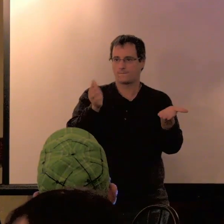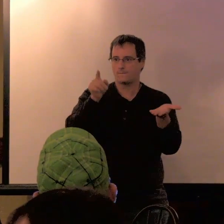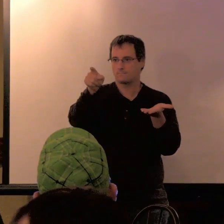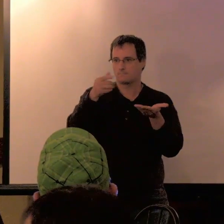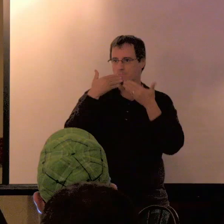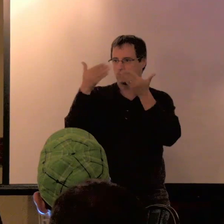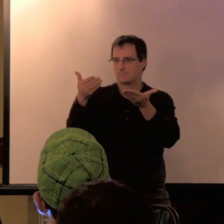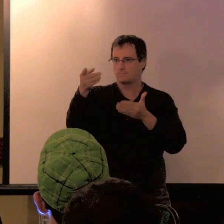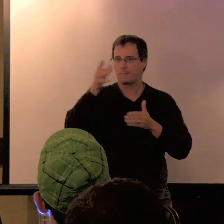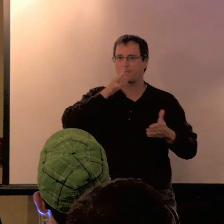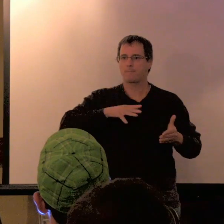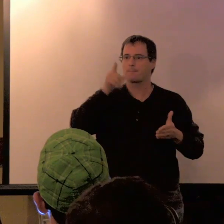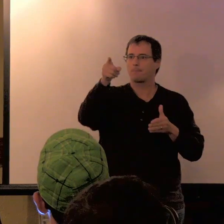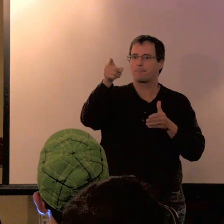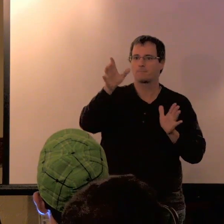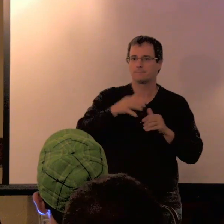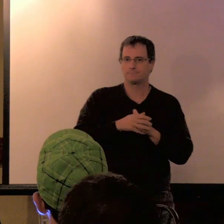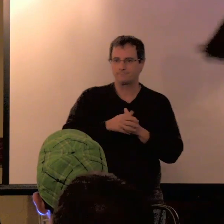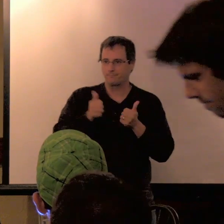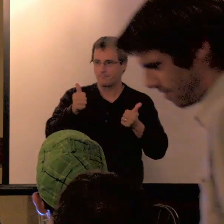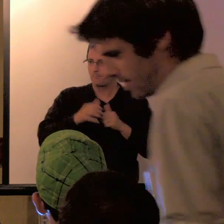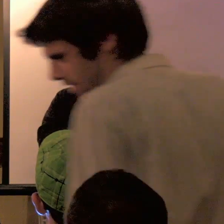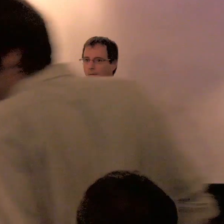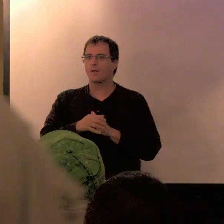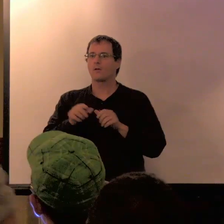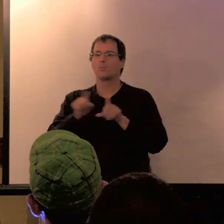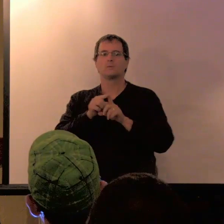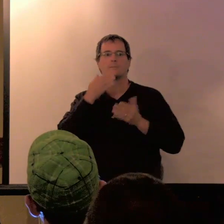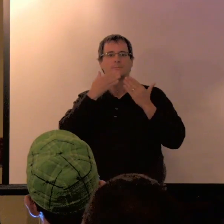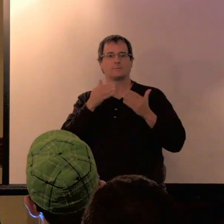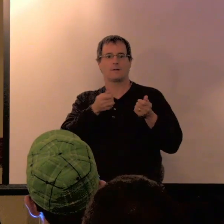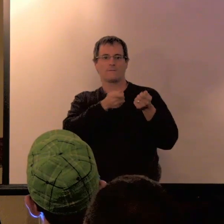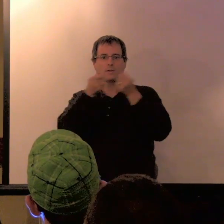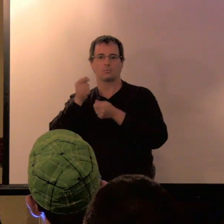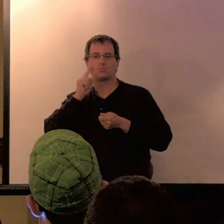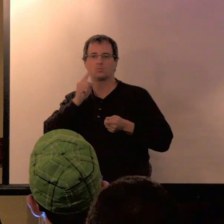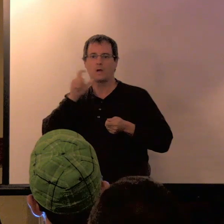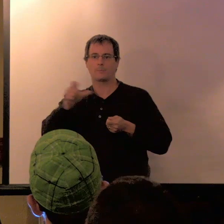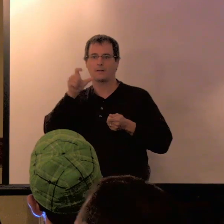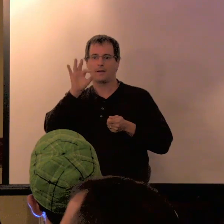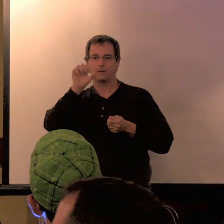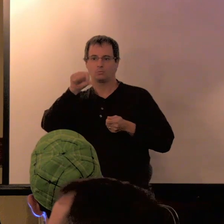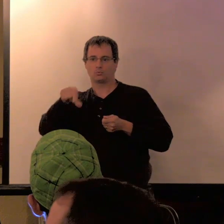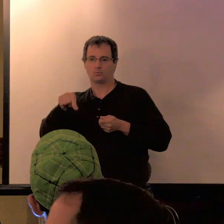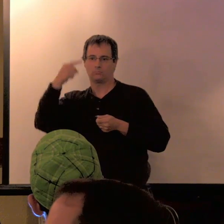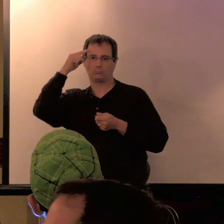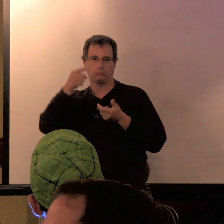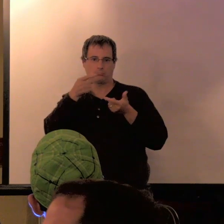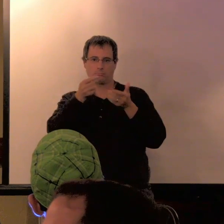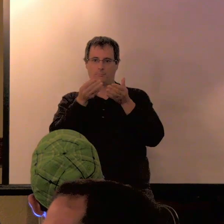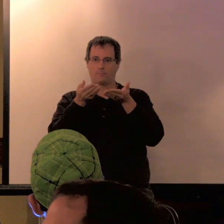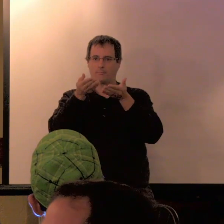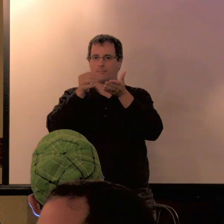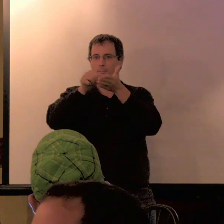Bon, voir les personnes qui offrent la NAP, qui offrent la place bénévolement. Et aussi la Fondation des Sourds